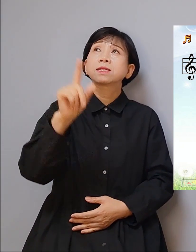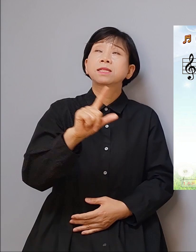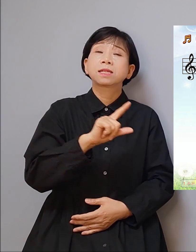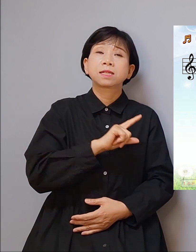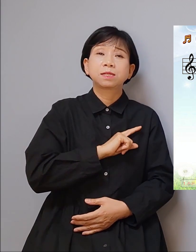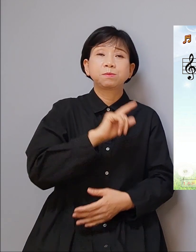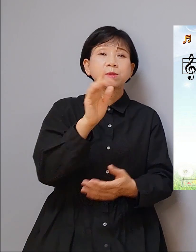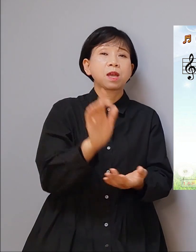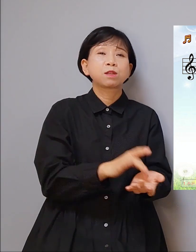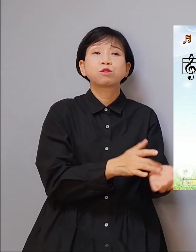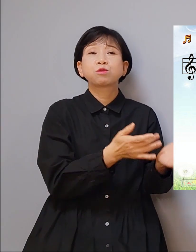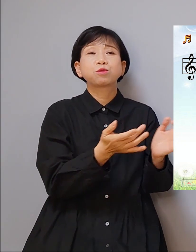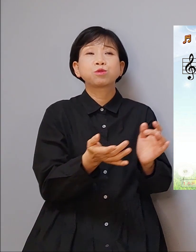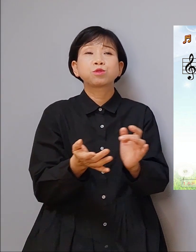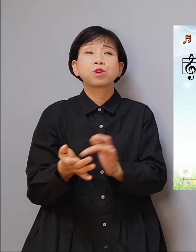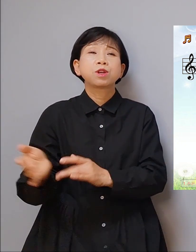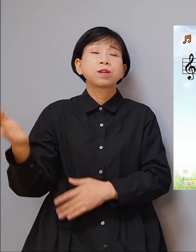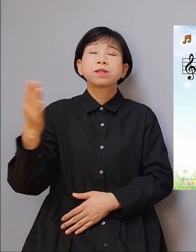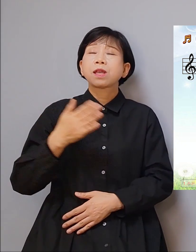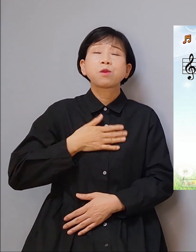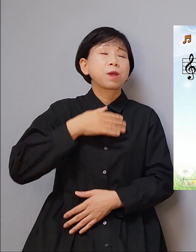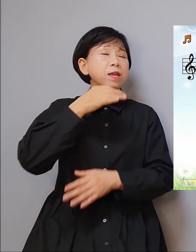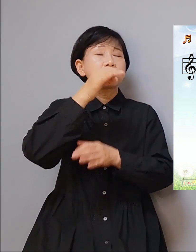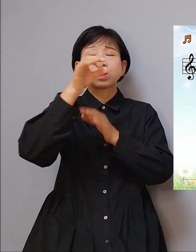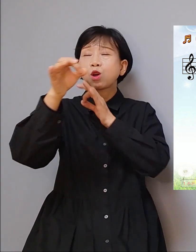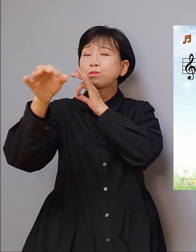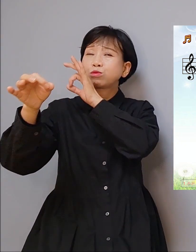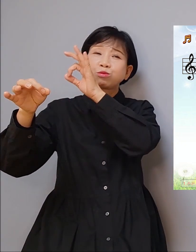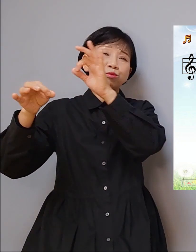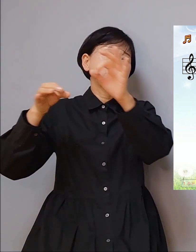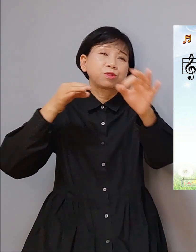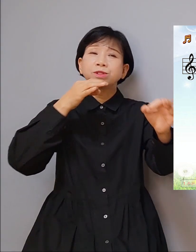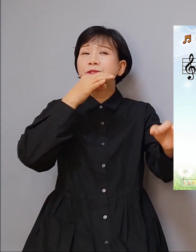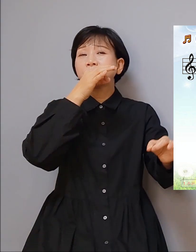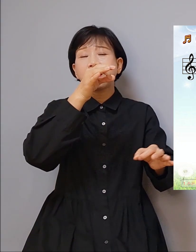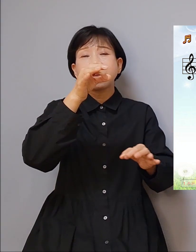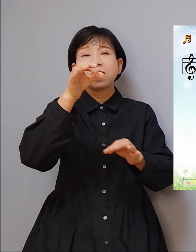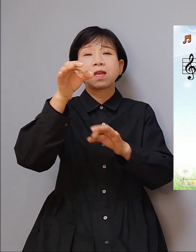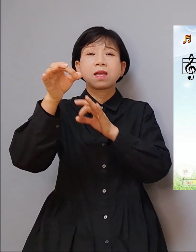능력의 그 이름 예수 나 외쳐